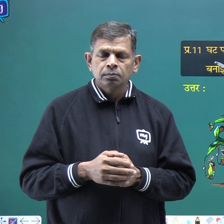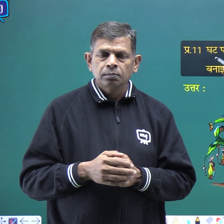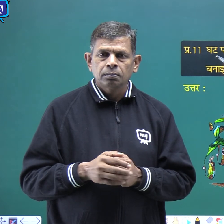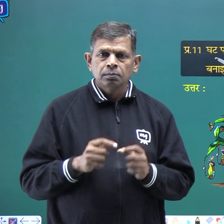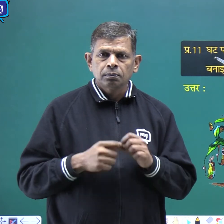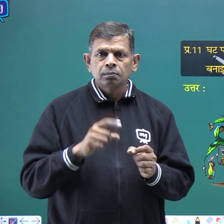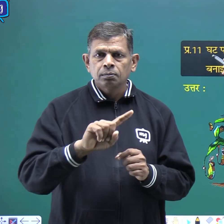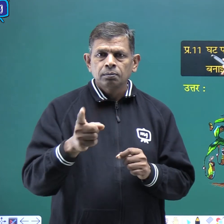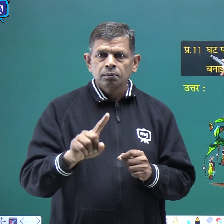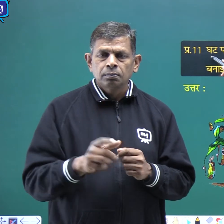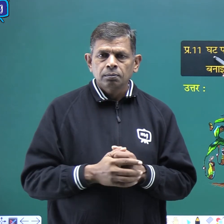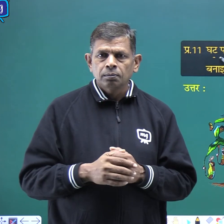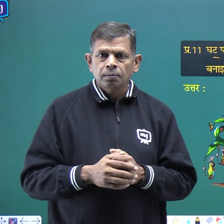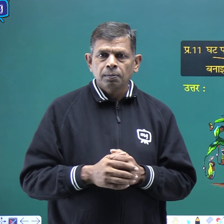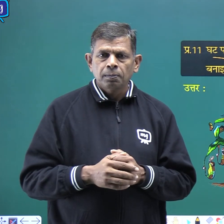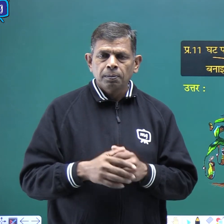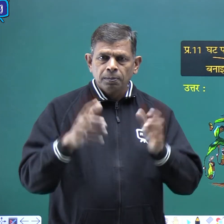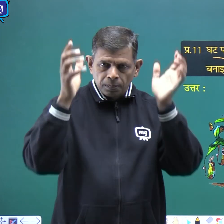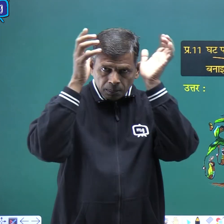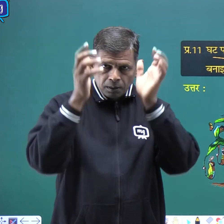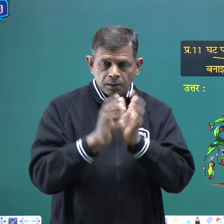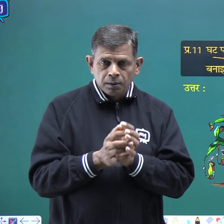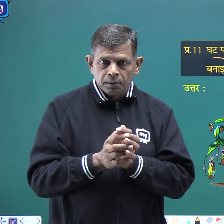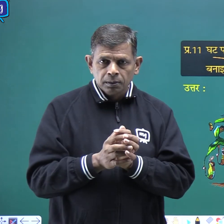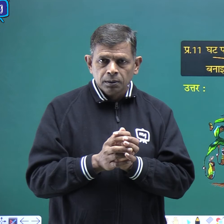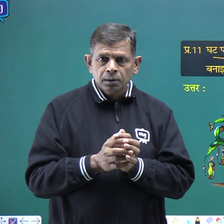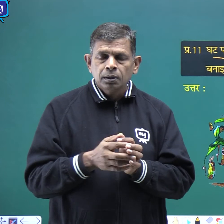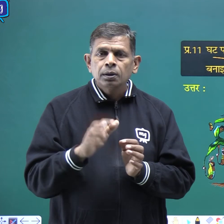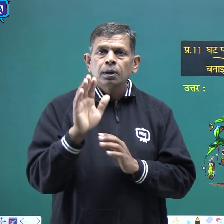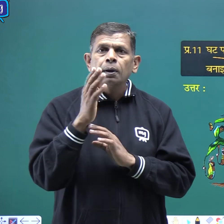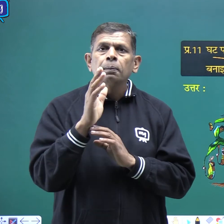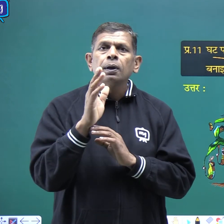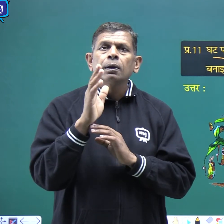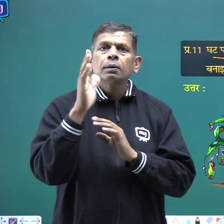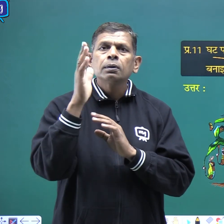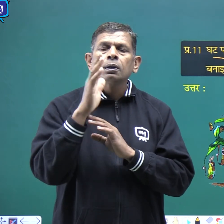प्रश्न 11, घट पादप या पिचर पादप का